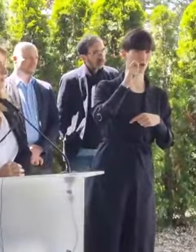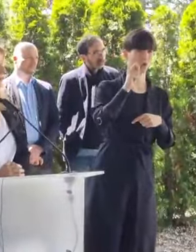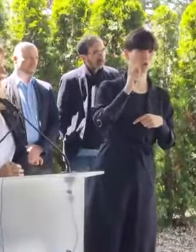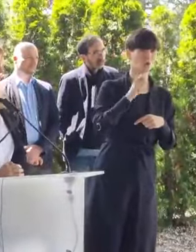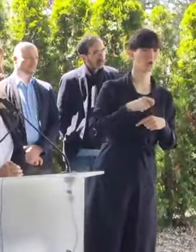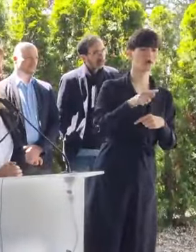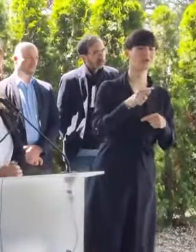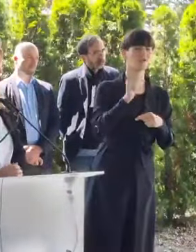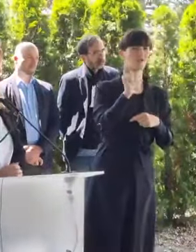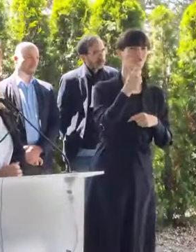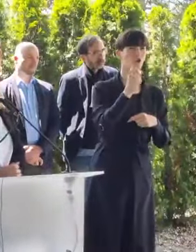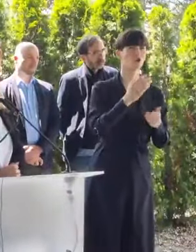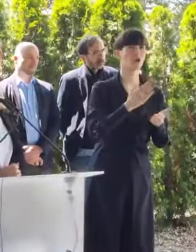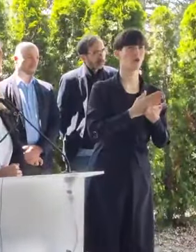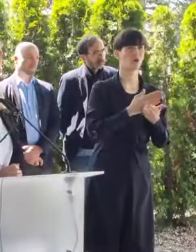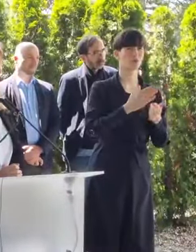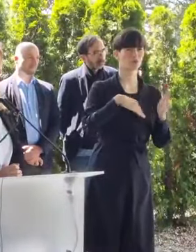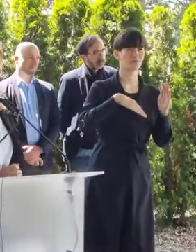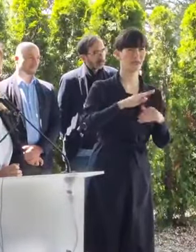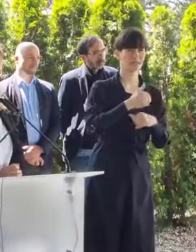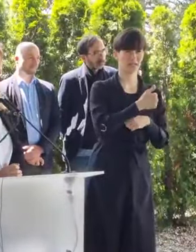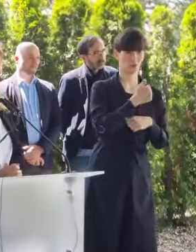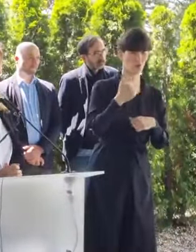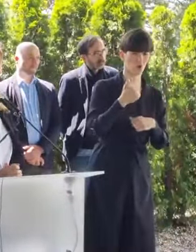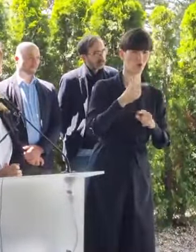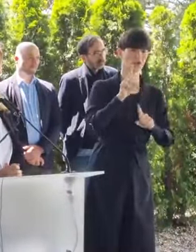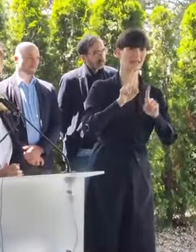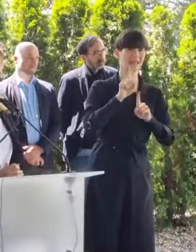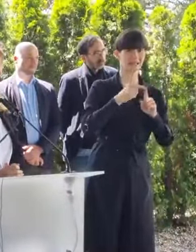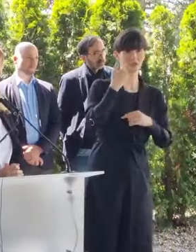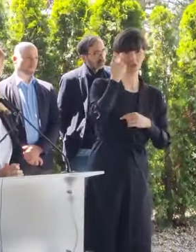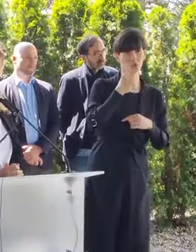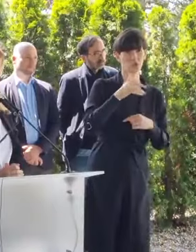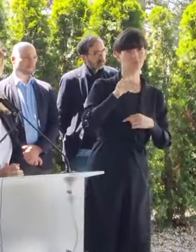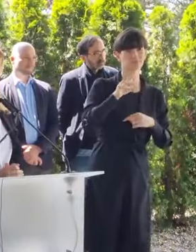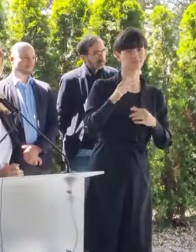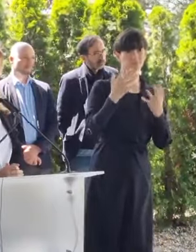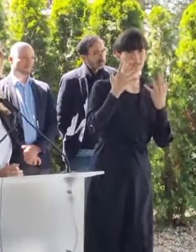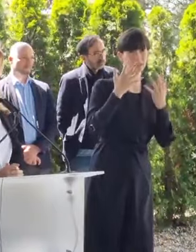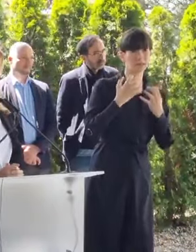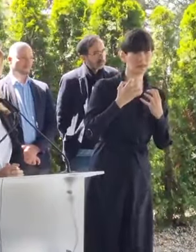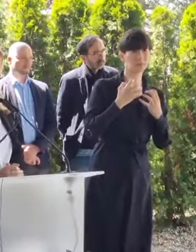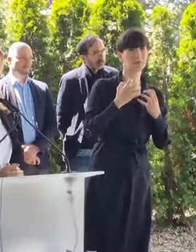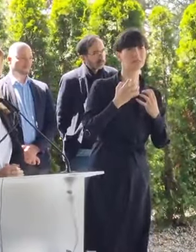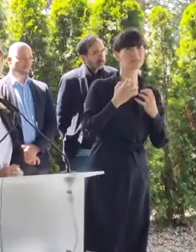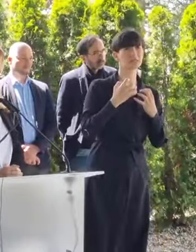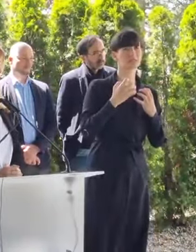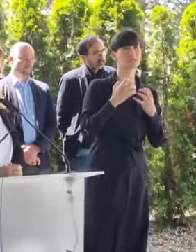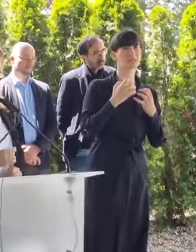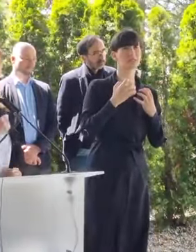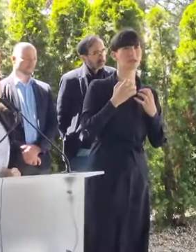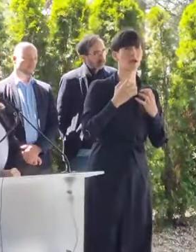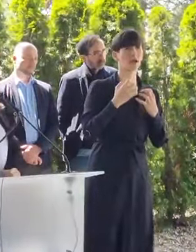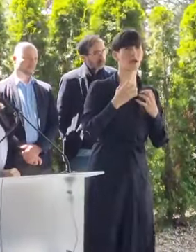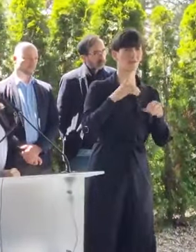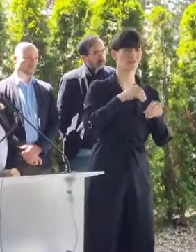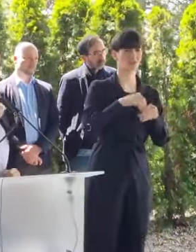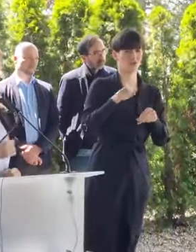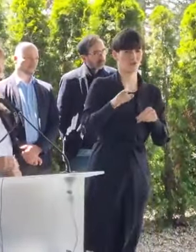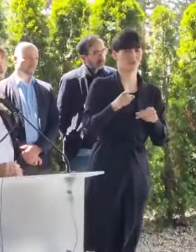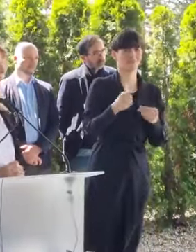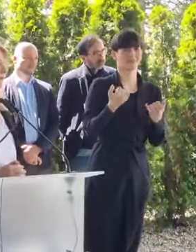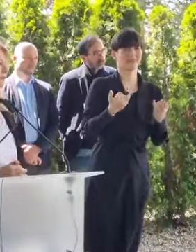rok, zavládla aj istá forma depresie vlastne u ľudí na druhej strane. Napriek tej depresii, ktorú majú a toho čakania, vlastne, kedy to skončí,